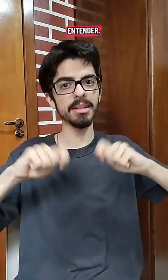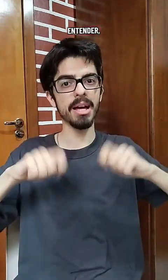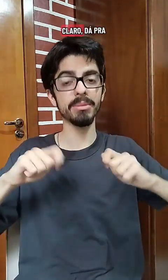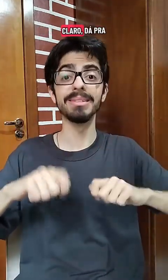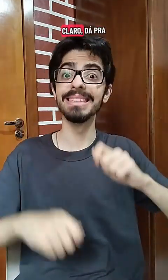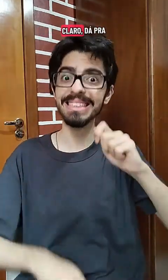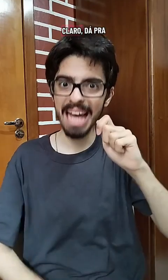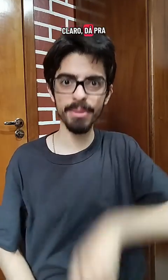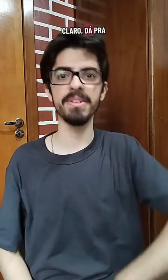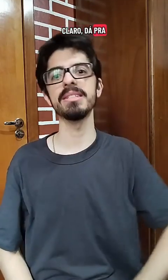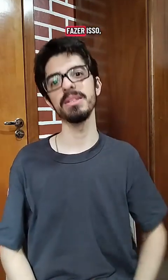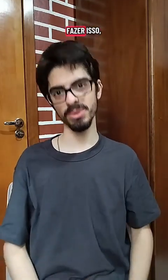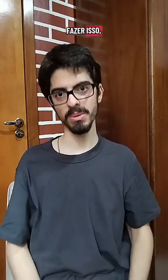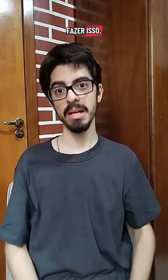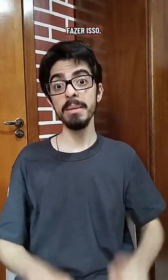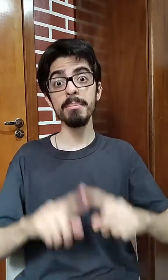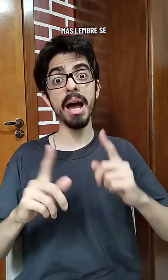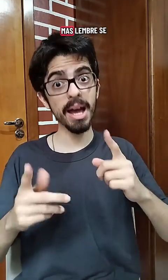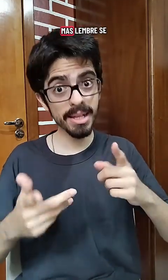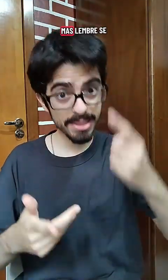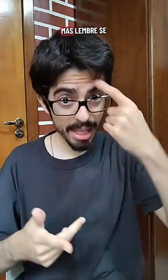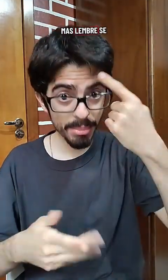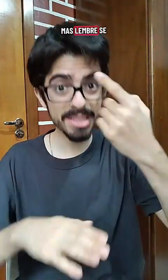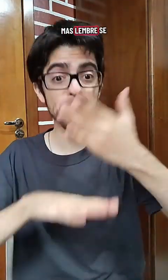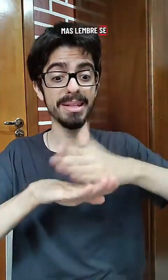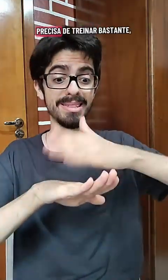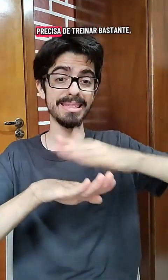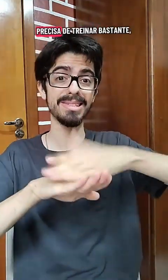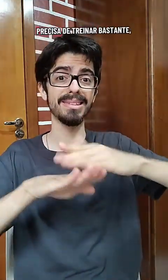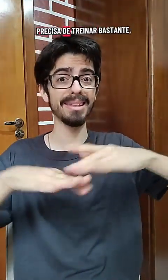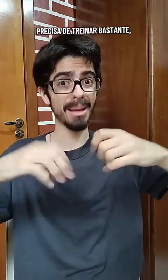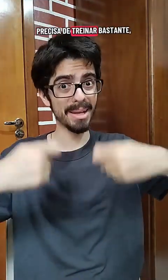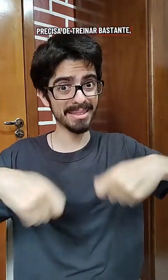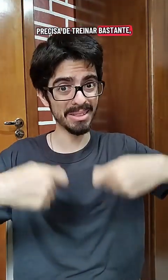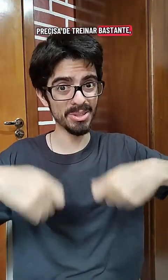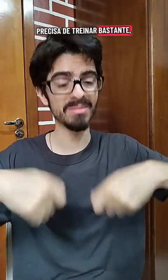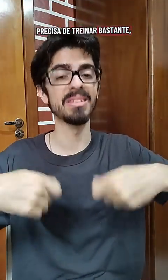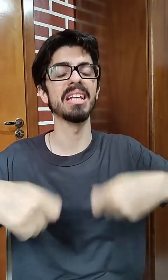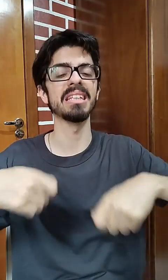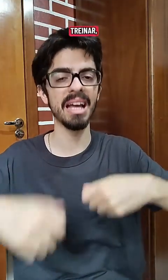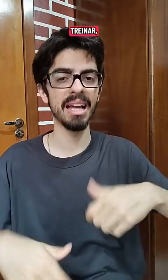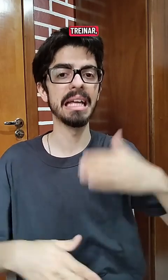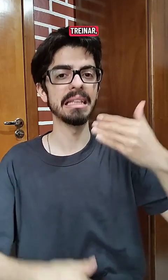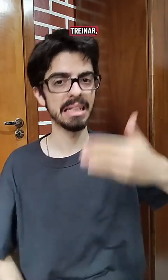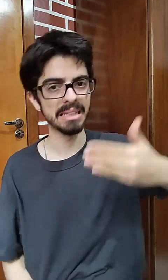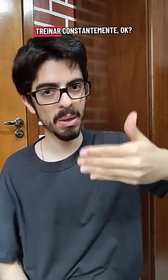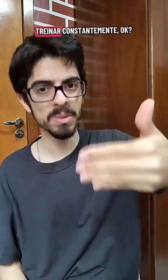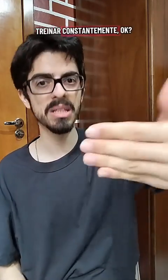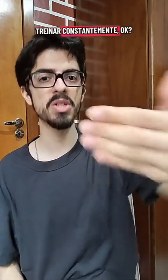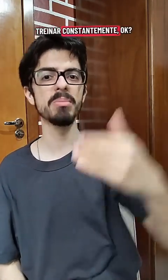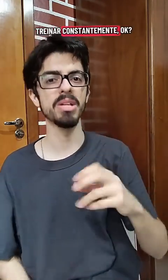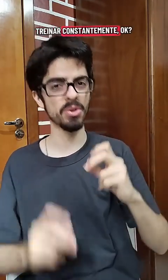claro. Dá para fazer isso. Mas, lembre-se, precisa de treinar bastante. Treinar constantemente,